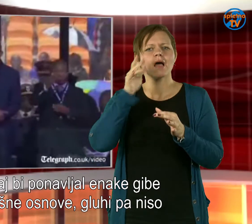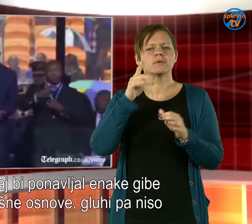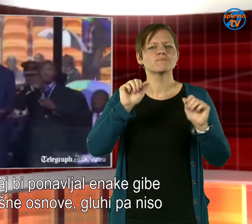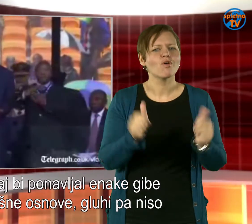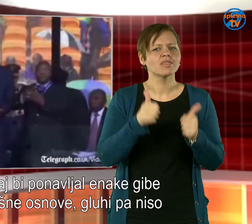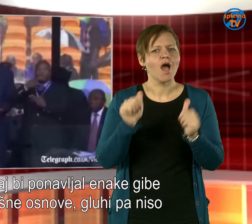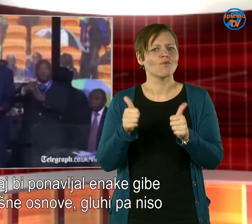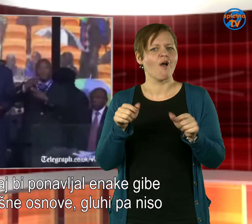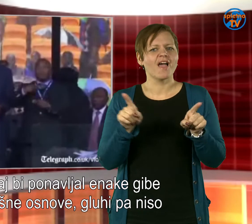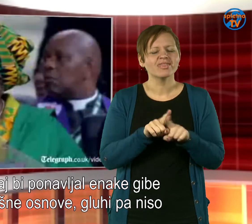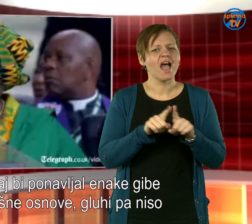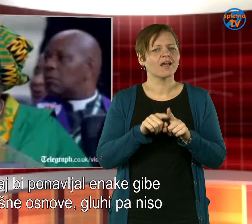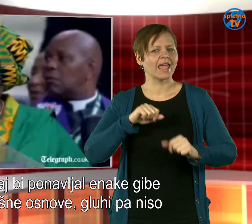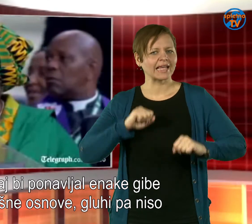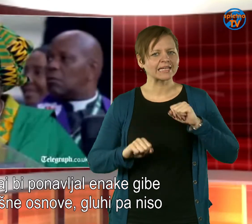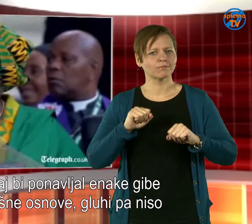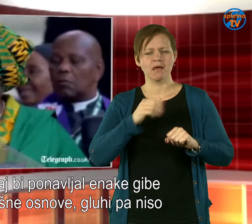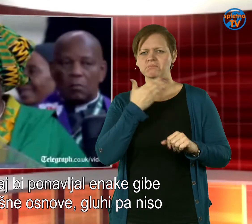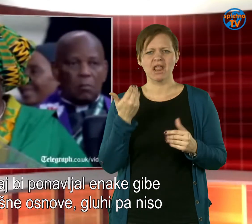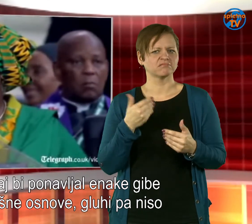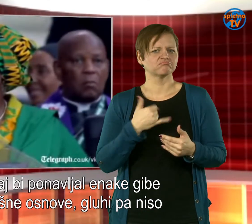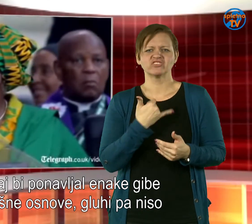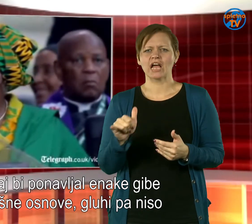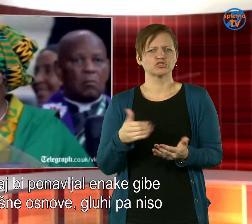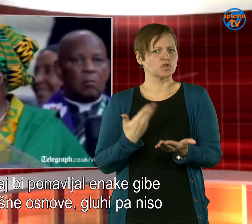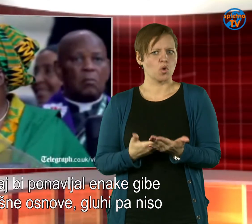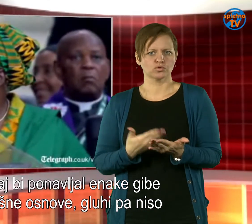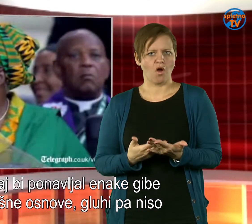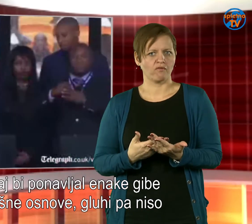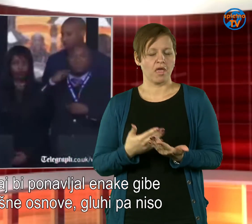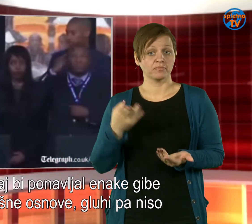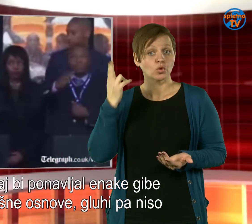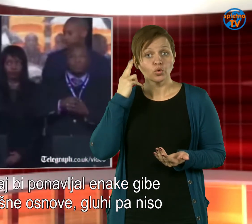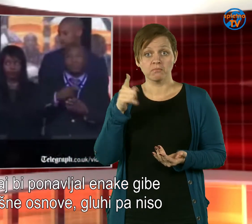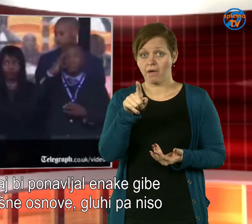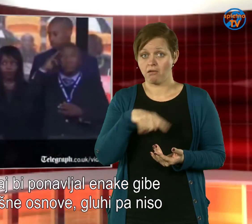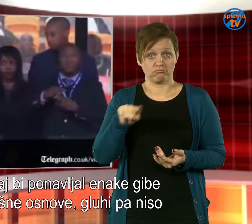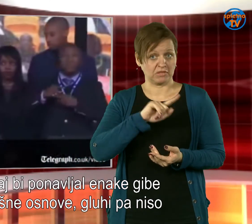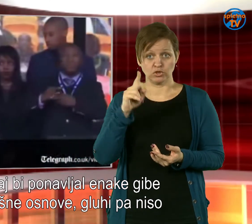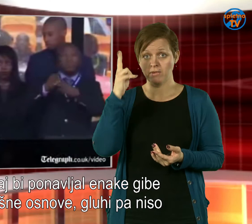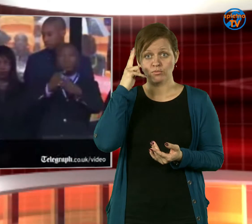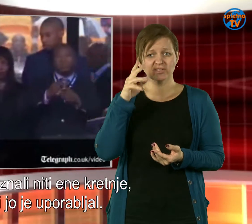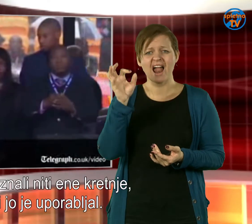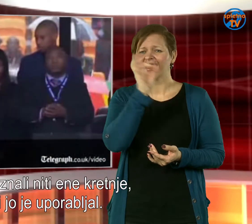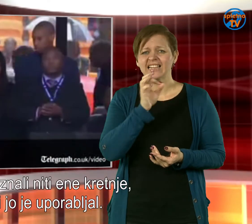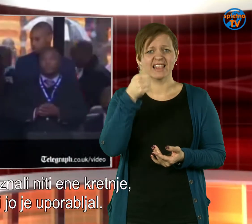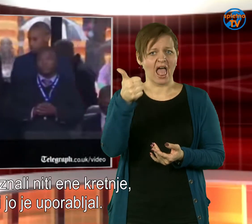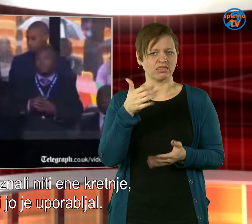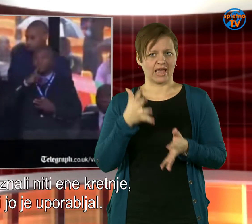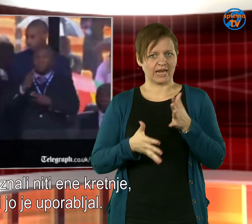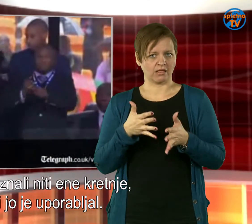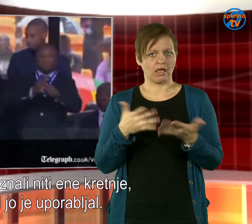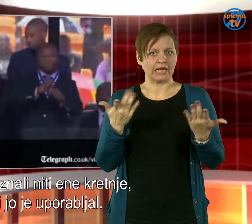Ves čas naj bi ponavljal enake gibe brez vsakršne osnove, gluhi pa niso prepoznali niti ene kretnje, ki jo je